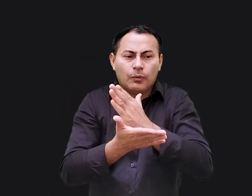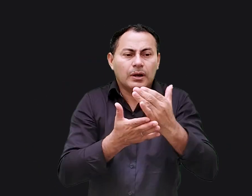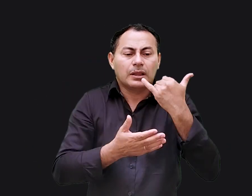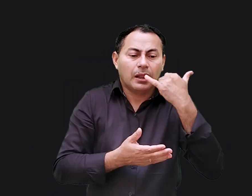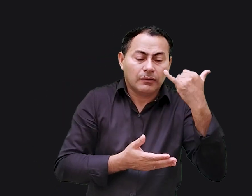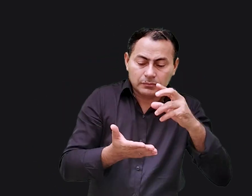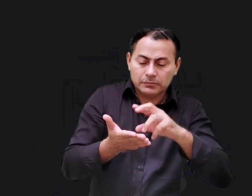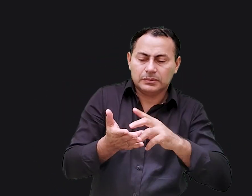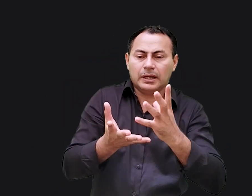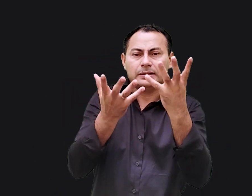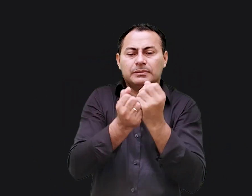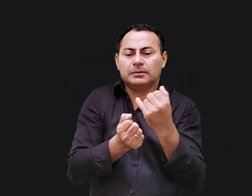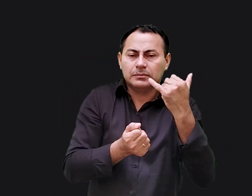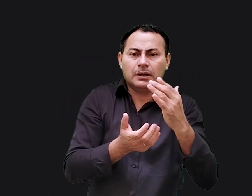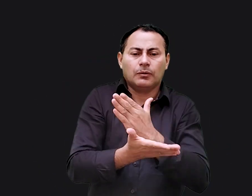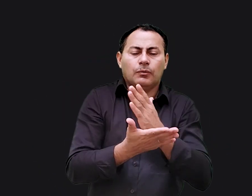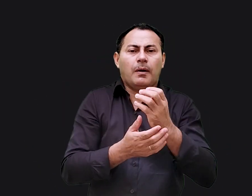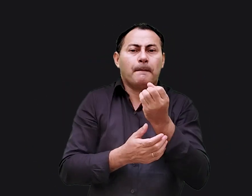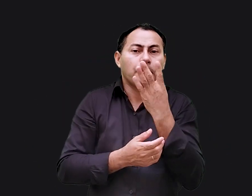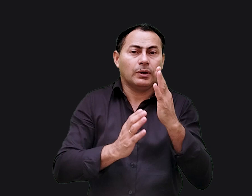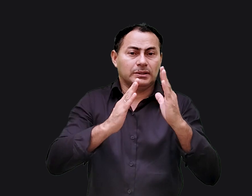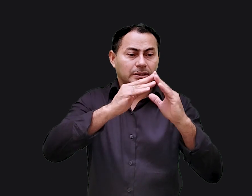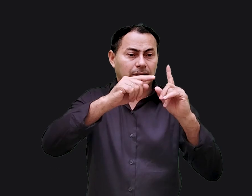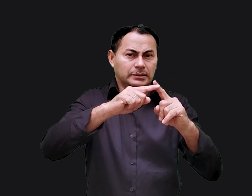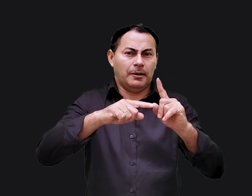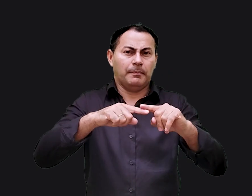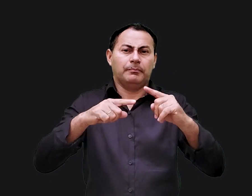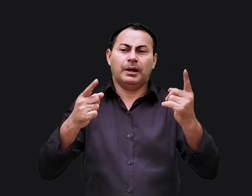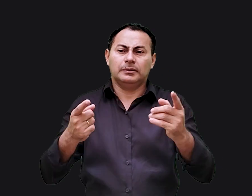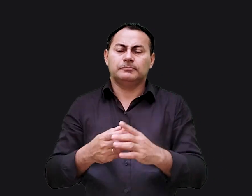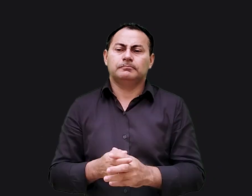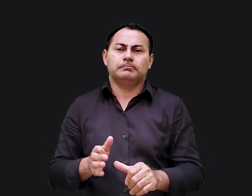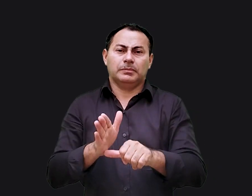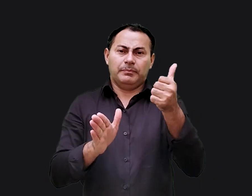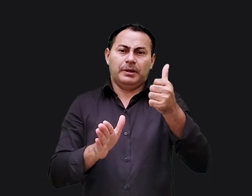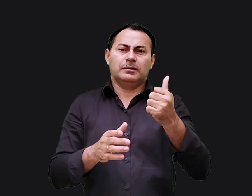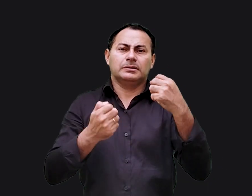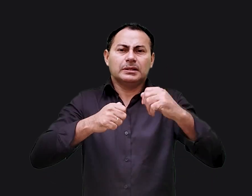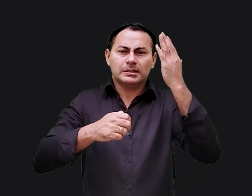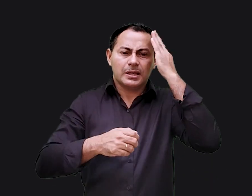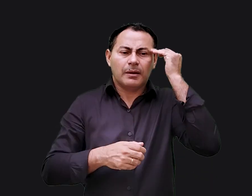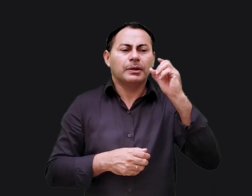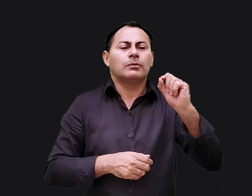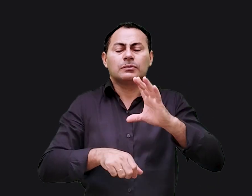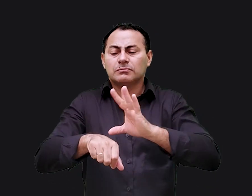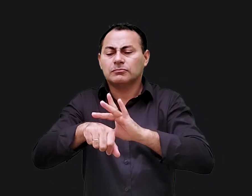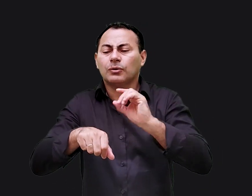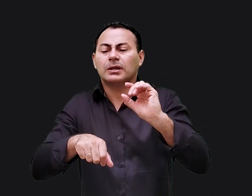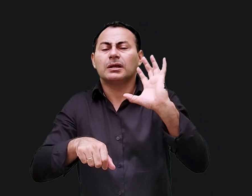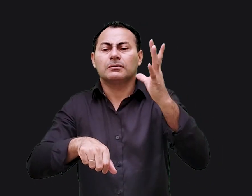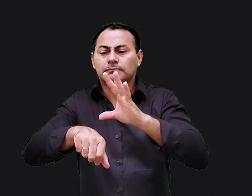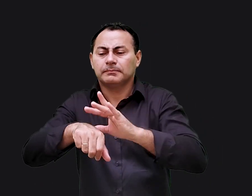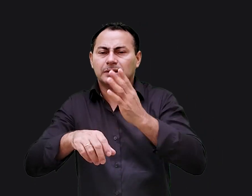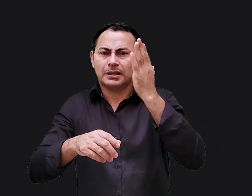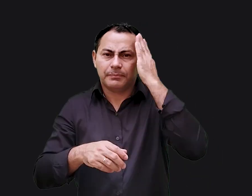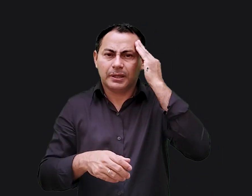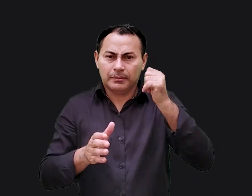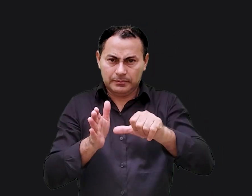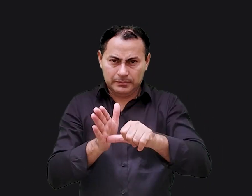alguns telefonemas que estava recebendo de algumas boas igrejas, mas primeiro ele tinha que saber a causa daquela doença.